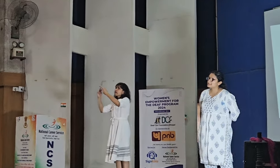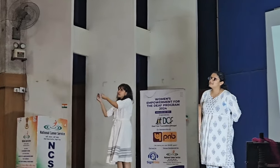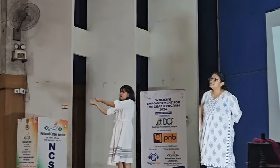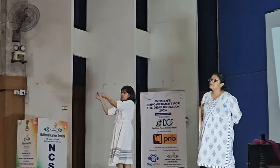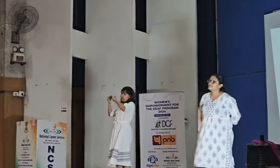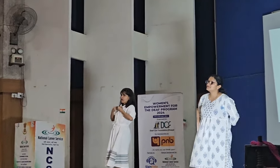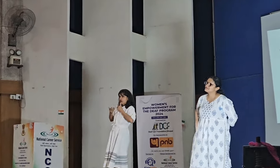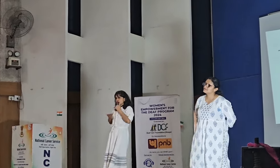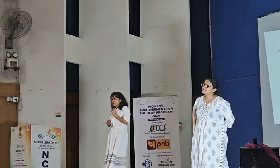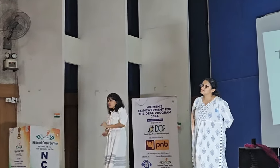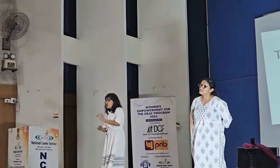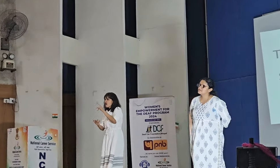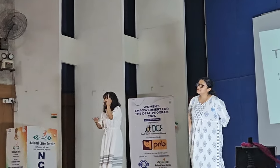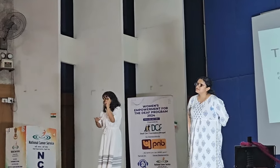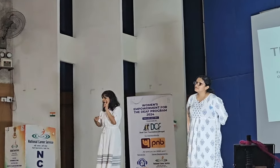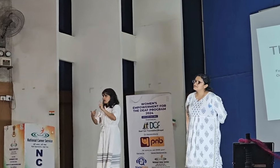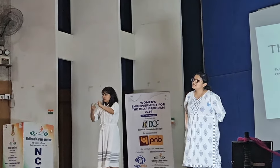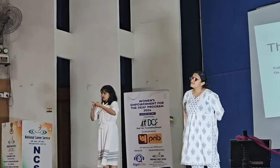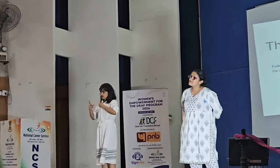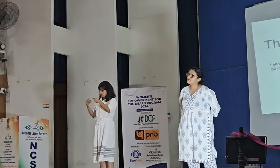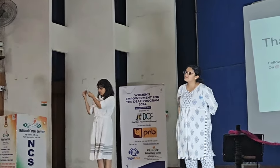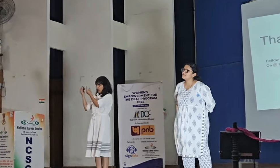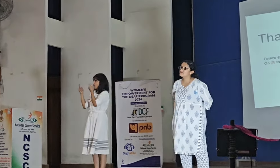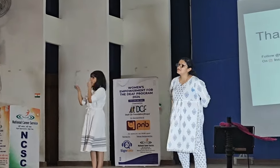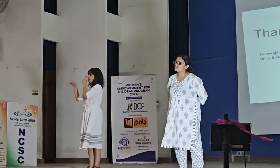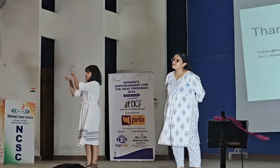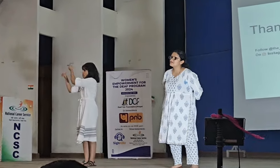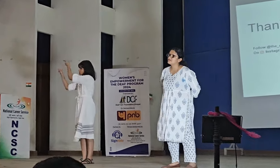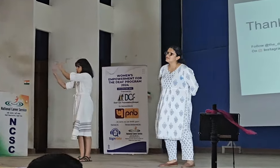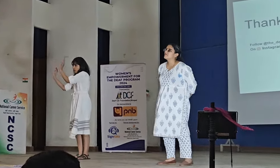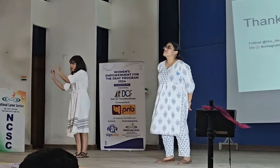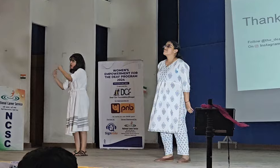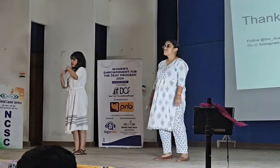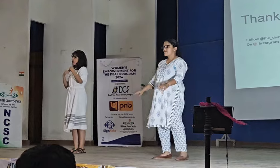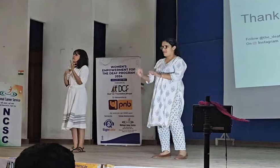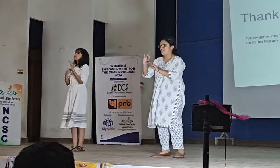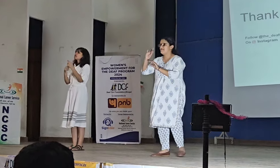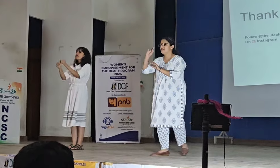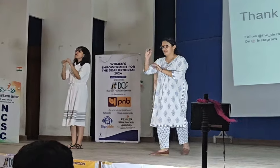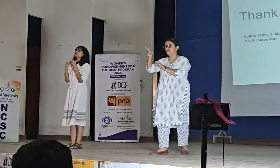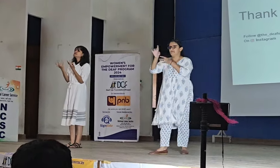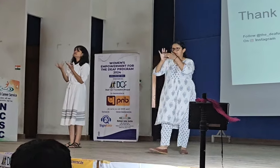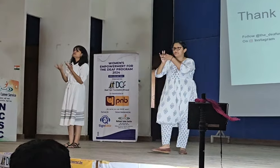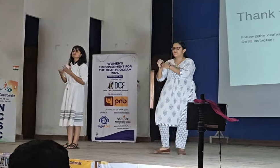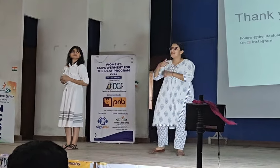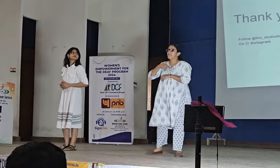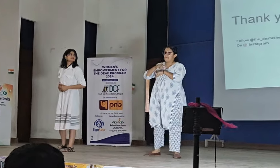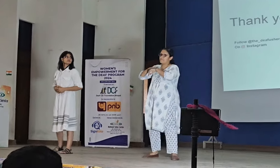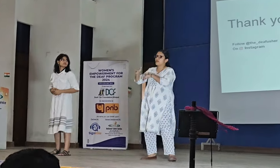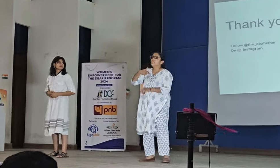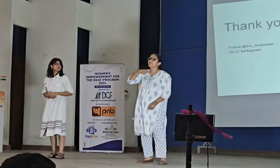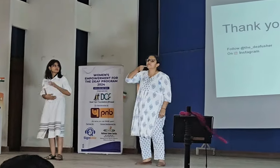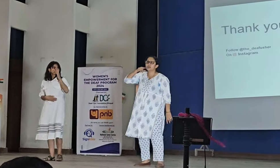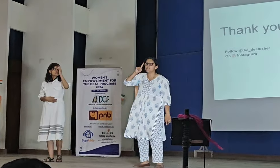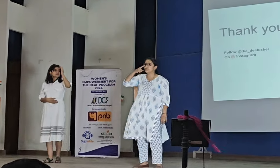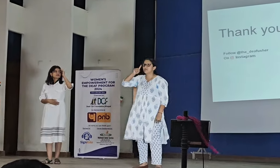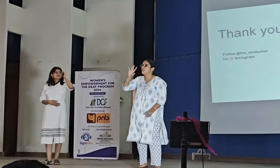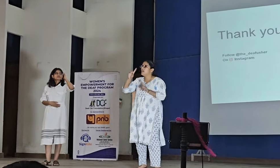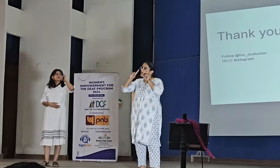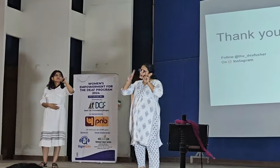बहुत सारे लोग होते हैं कि जिनको मतलब जिनको अशर नहीं होता है, जिनके पेरेंट्स जिनको अशर नहीं होता है, और बाद में जाके उनके बच्चों को अशर हो जाता है।